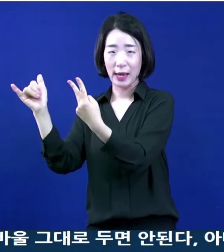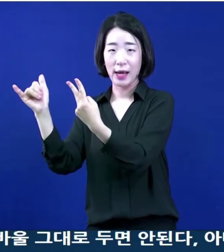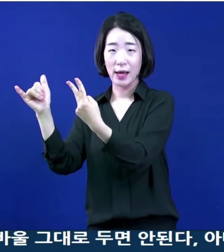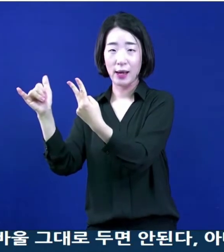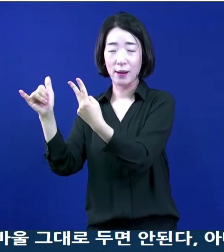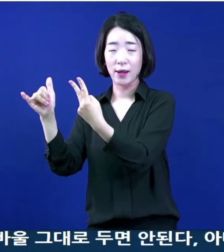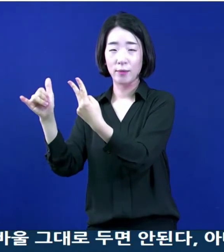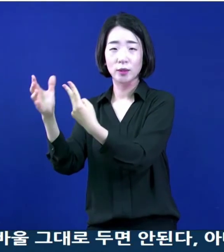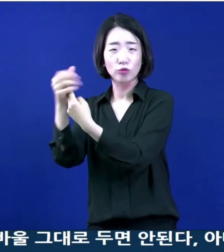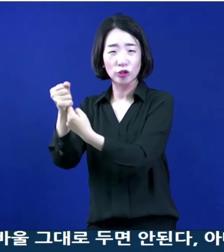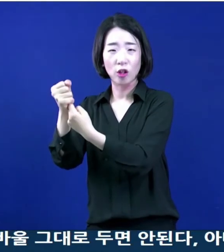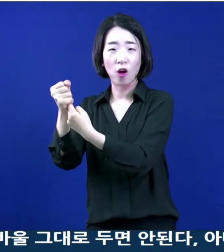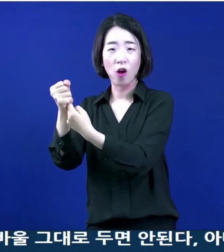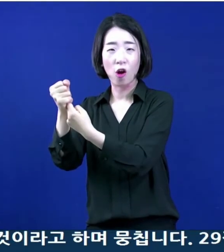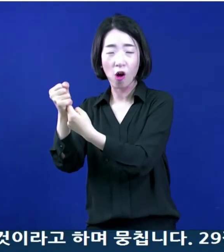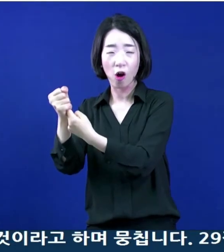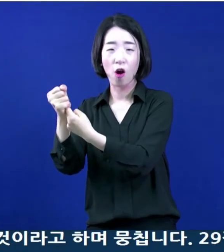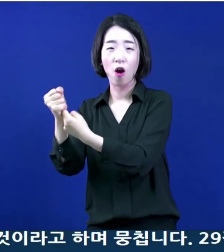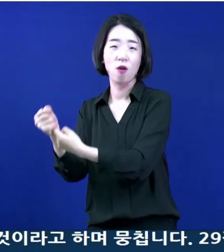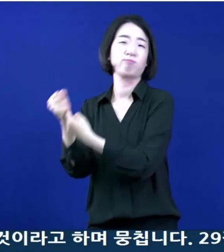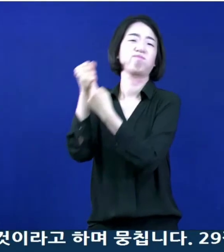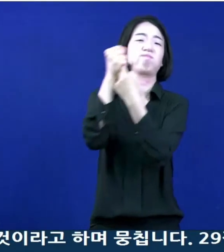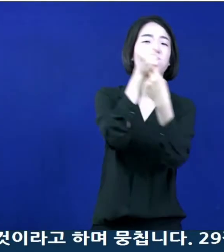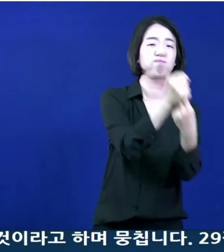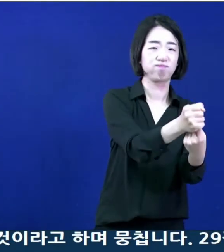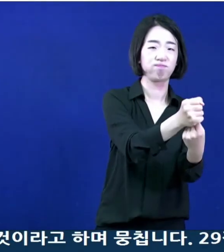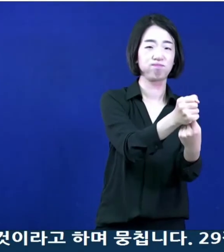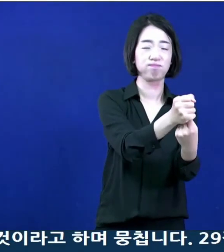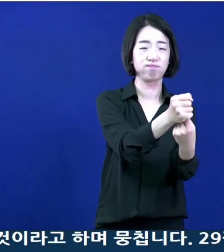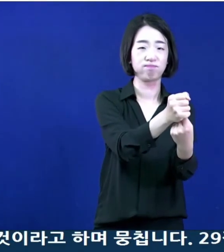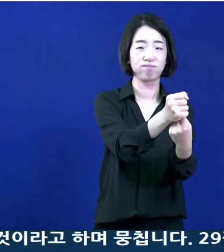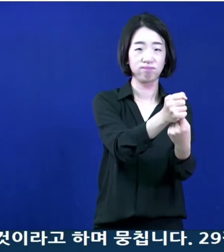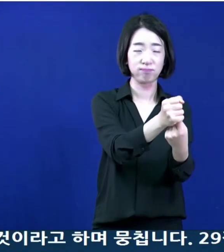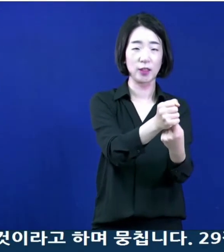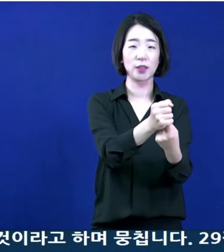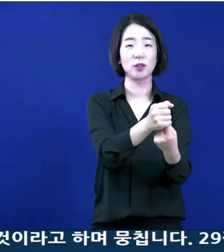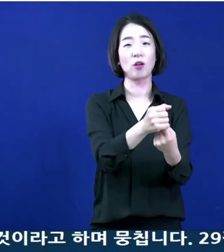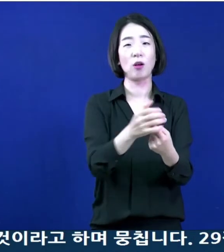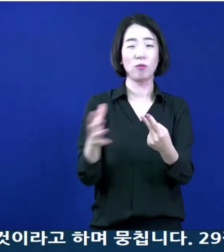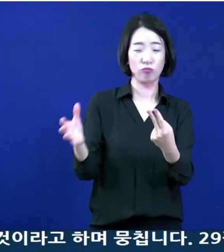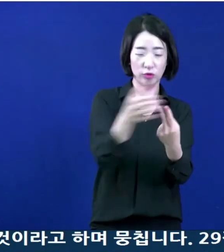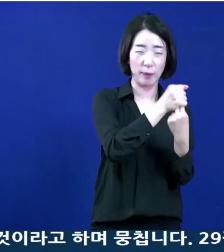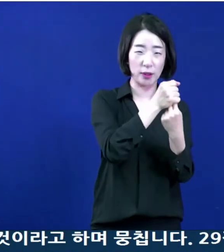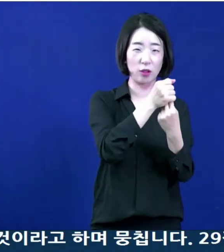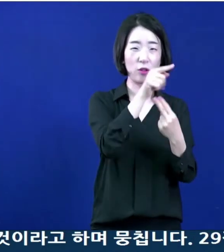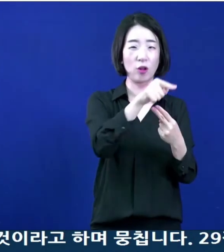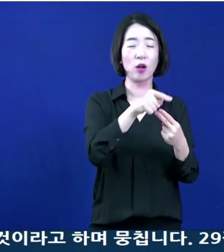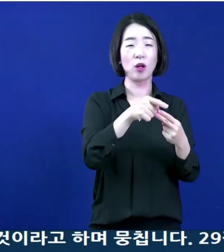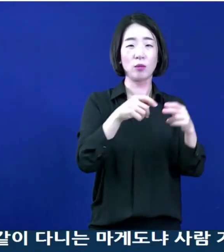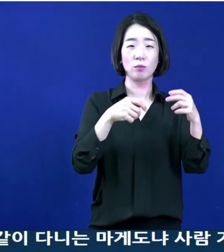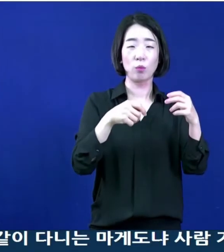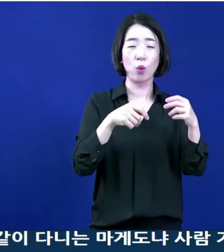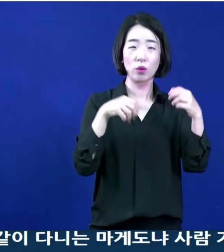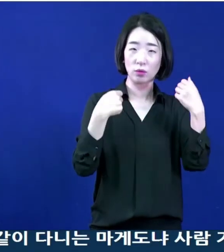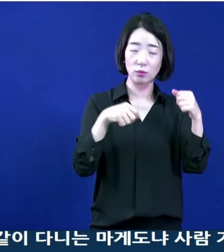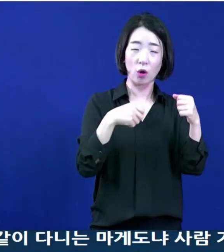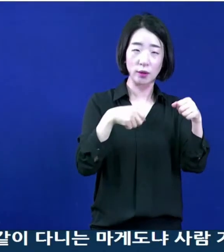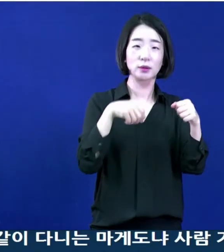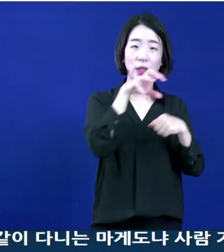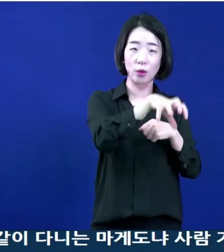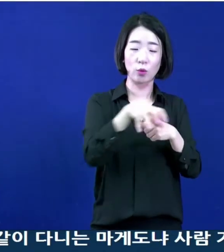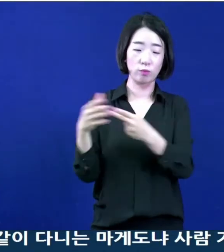아리스다고를 붙들어 일제히 연극장으로 달려 들어가는지라. 여기 이제 사람 이름이 여러